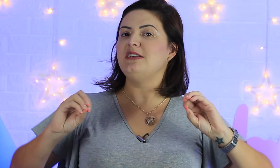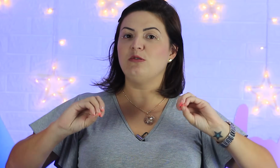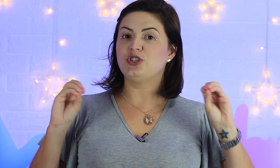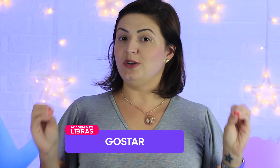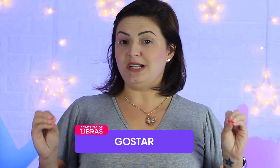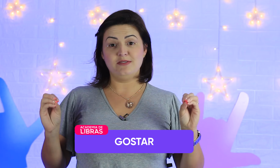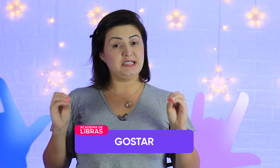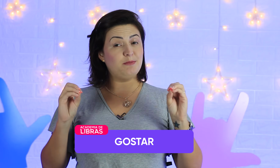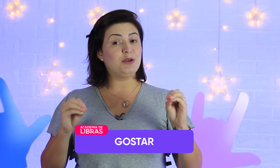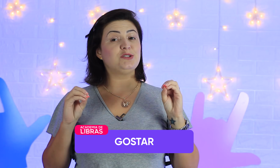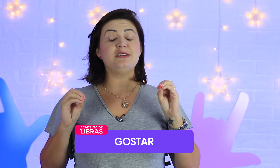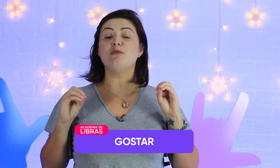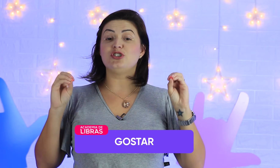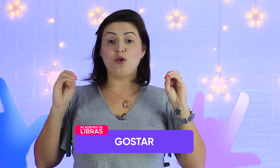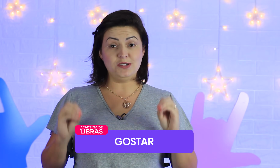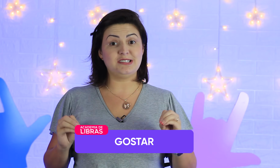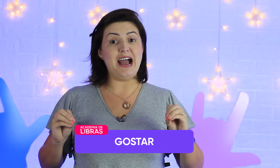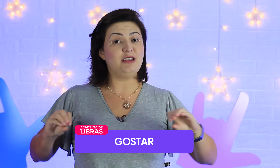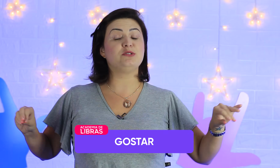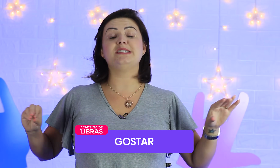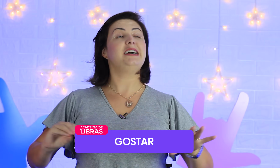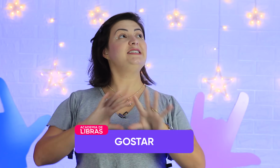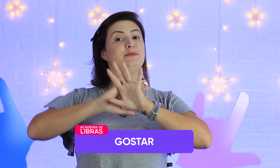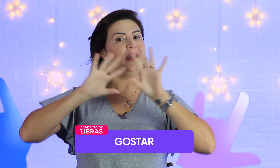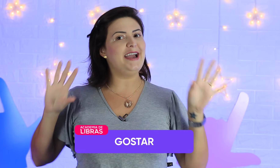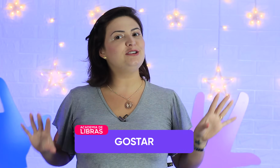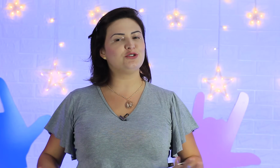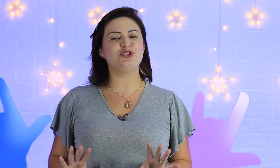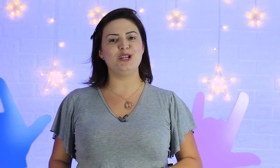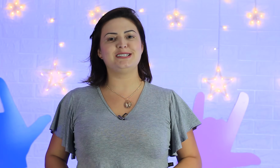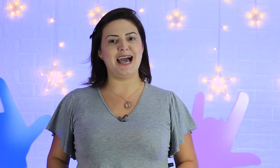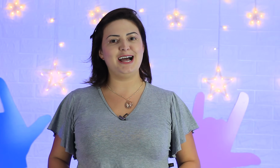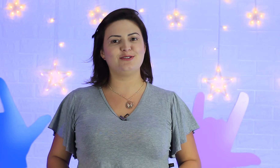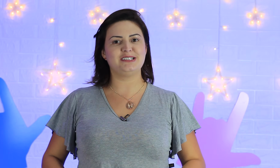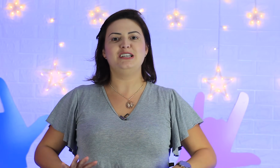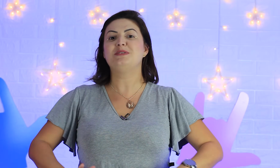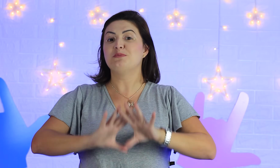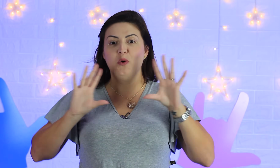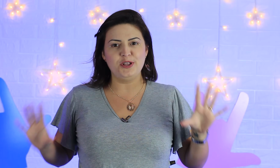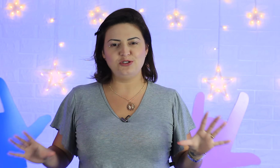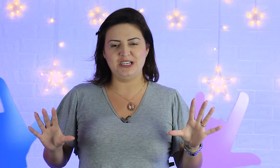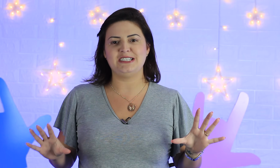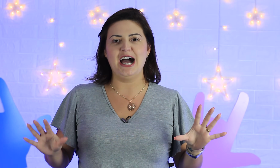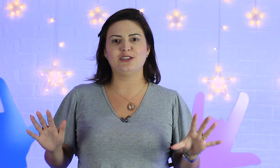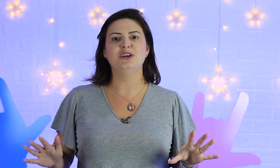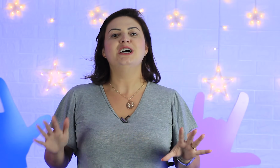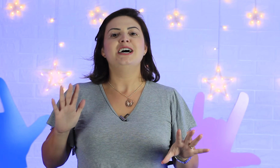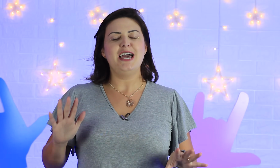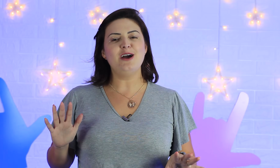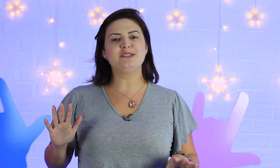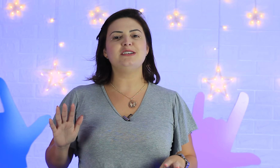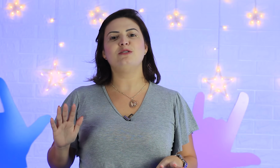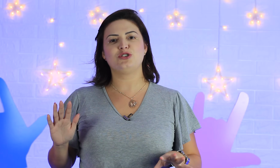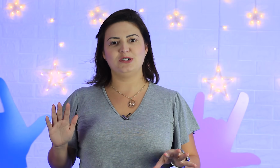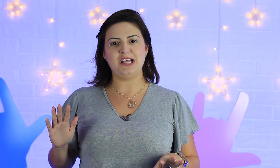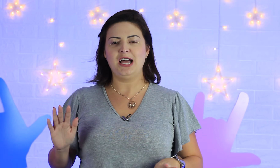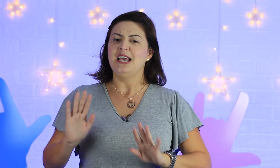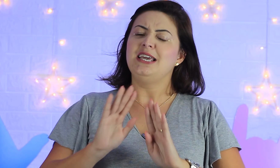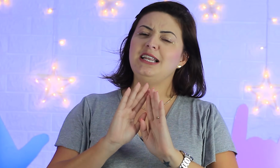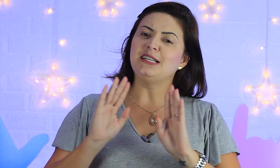sinal de gostar. Você sabia que o sinal de gostar é um dos sinais mais utilizados na Libras? Muito utilizado. É o sinal de gostar. E ele